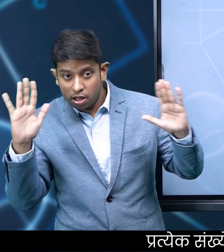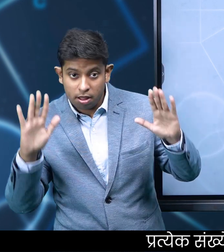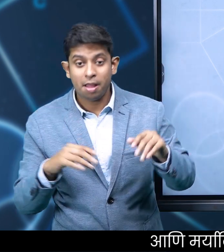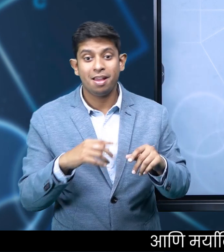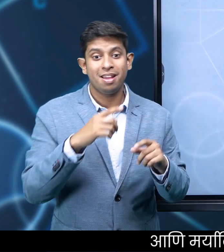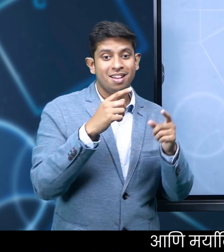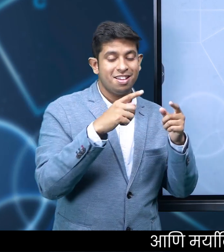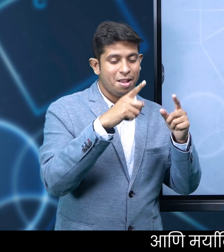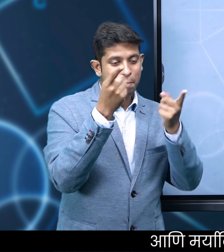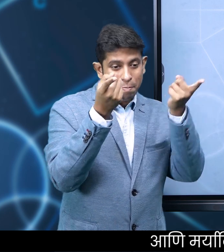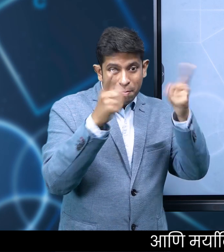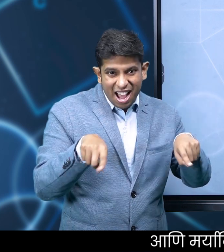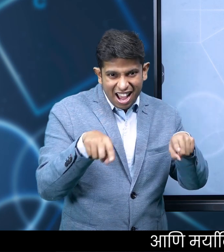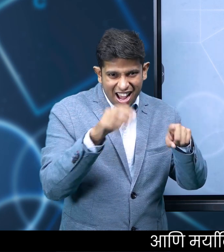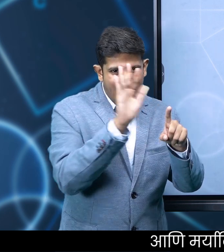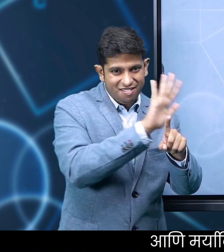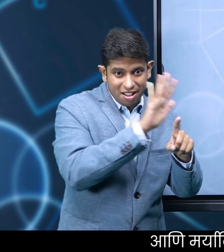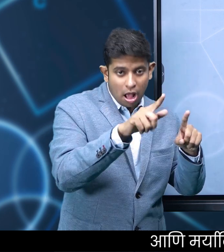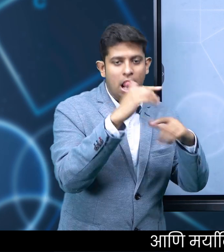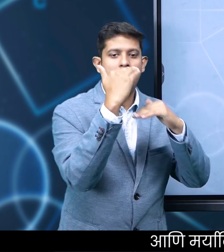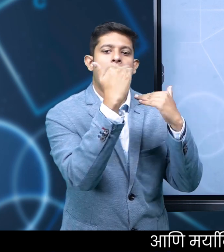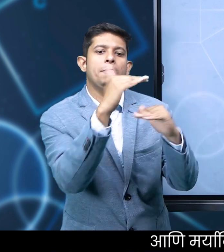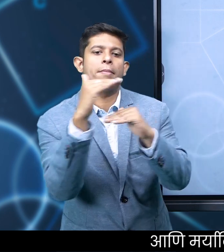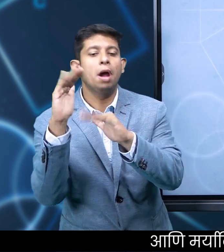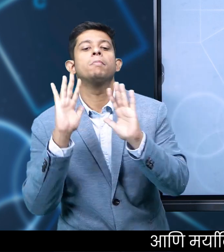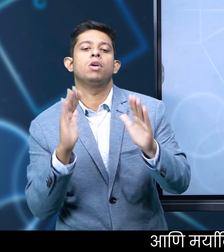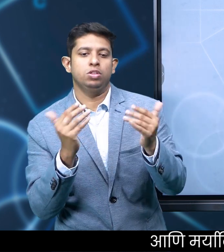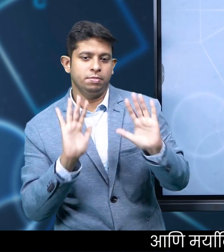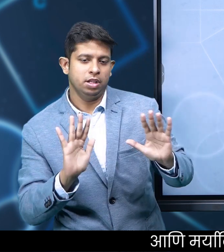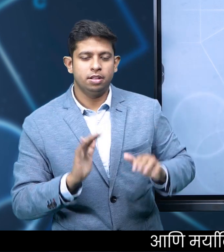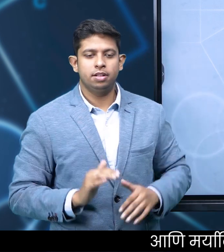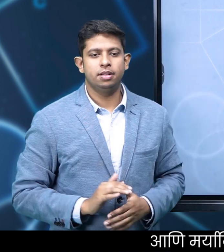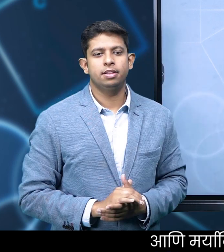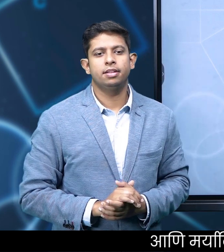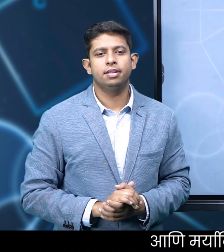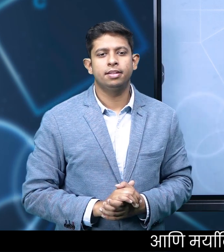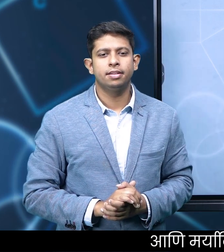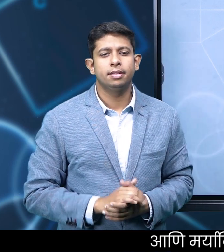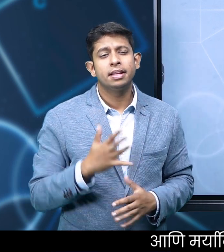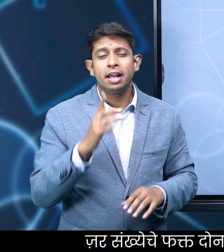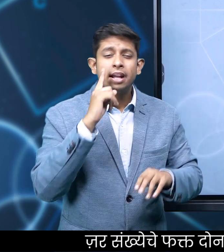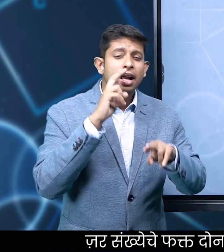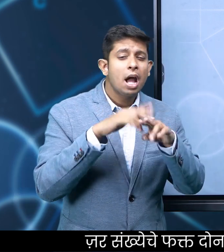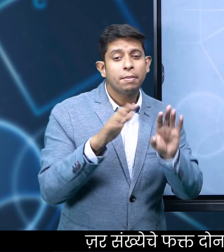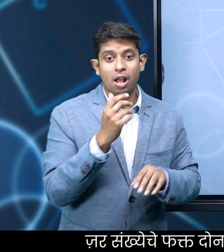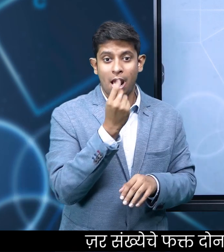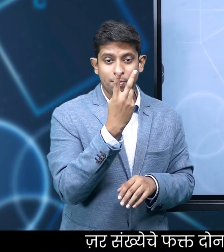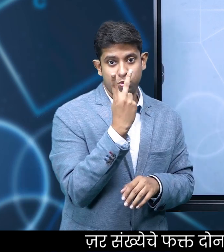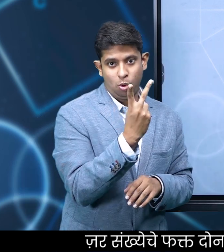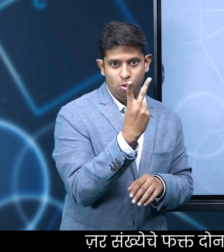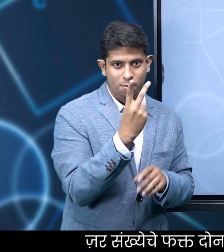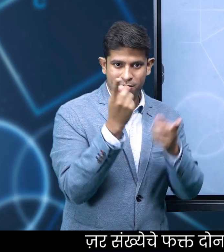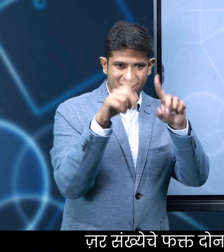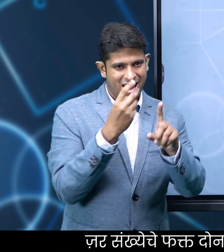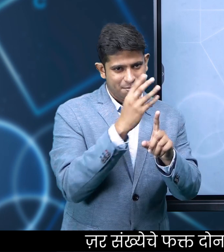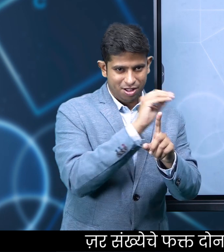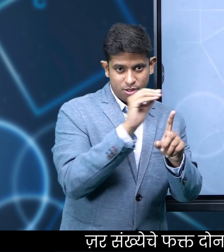गुणाकार आणि मर्यादित संख्येचा घटक शक्य आहे. जर संख्येचे फक्त 2 अवयव